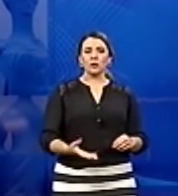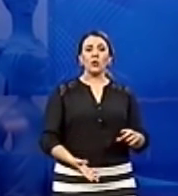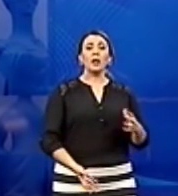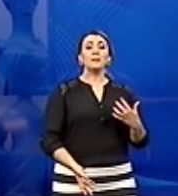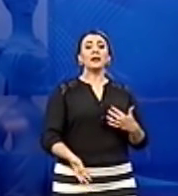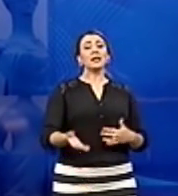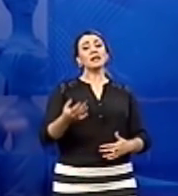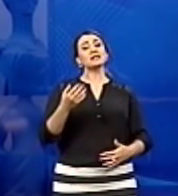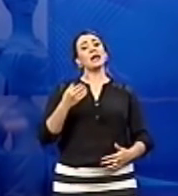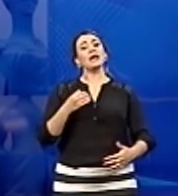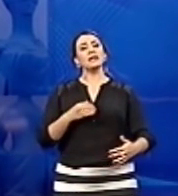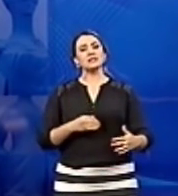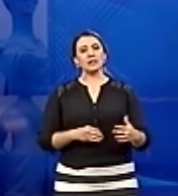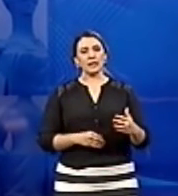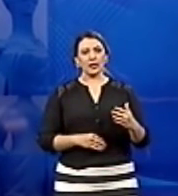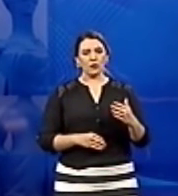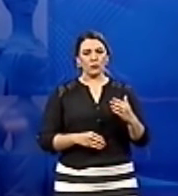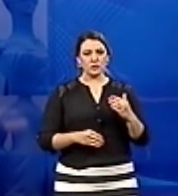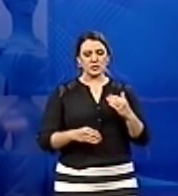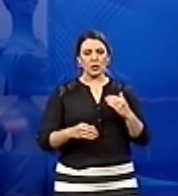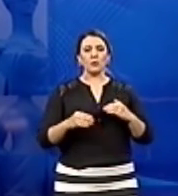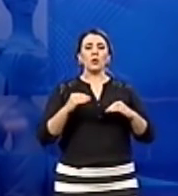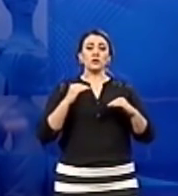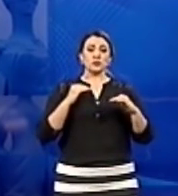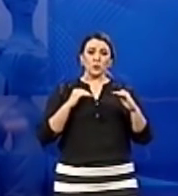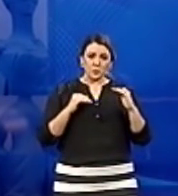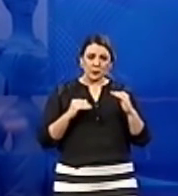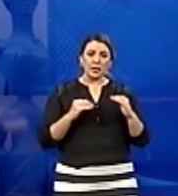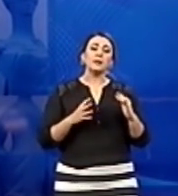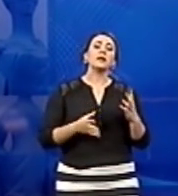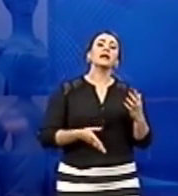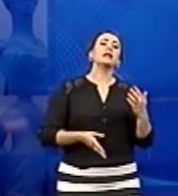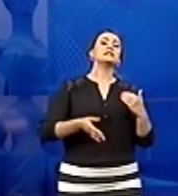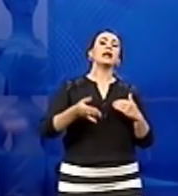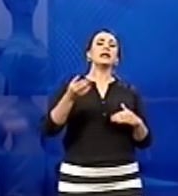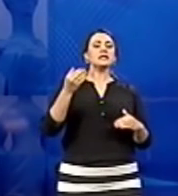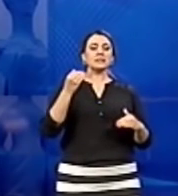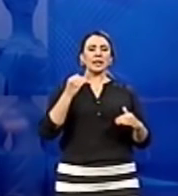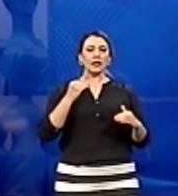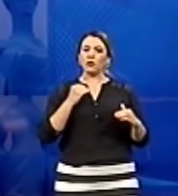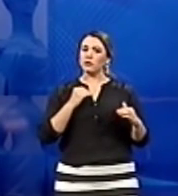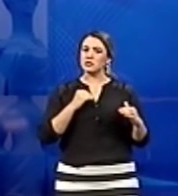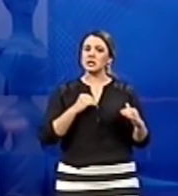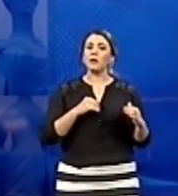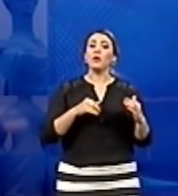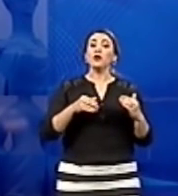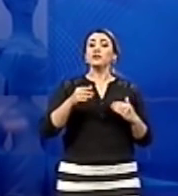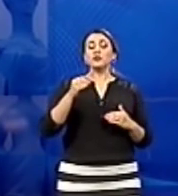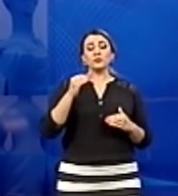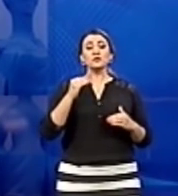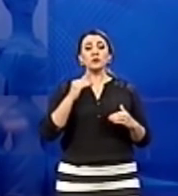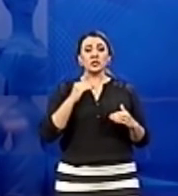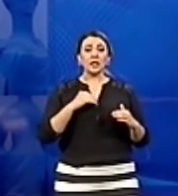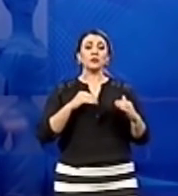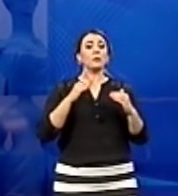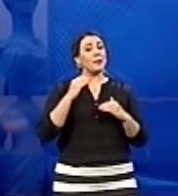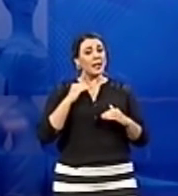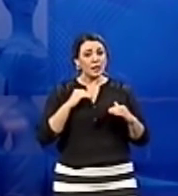trabalhador para que ele saísse daquela condição subhumana, para que ele saísse daquela condição de um sujeito